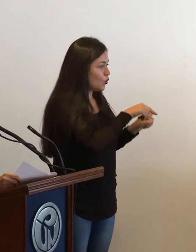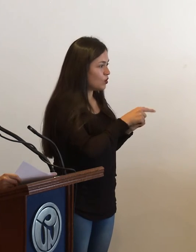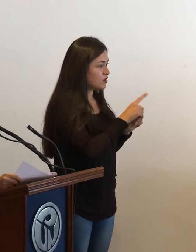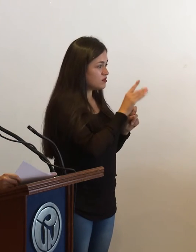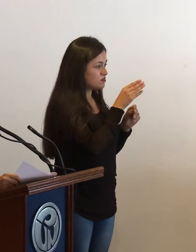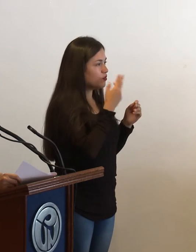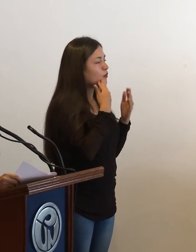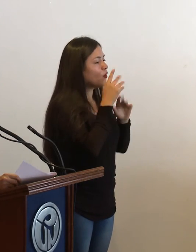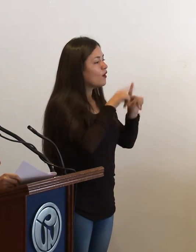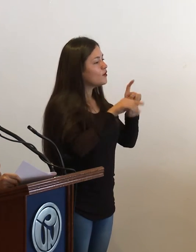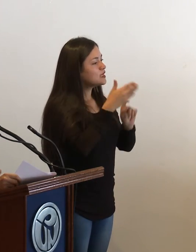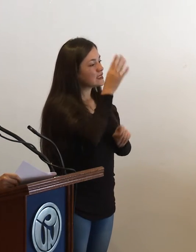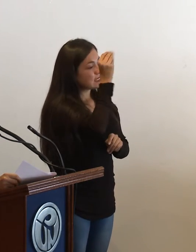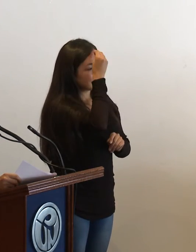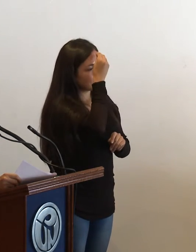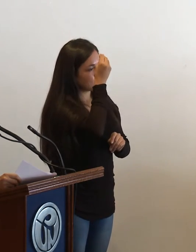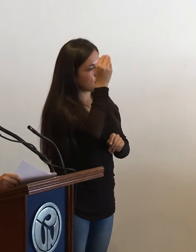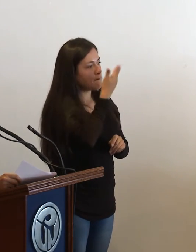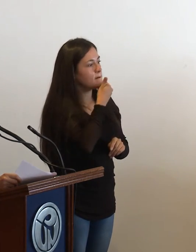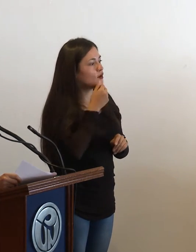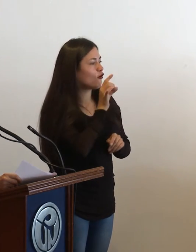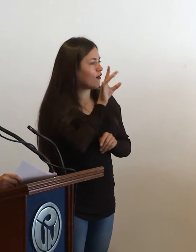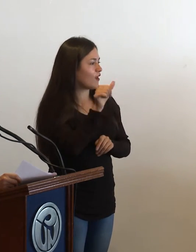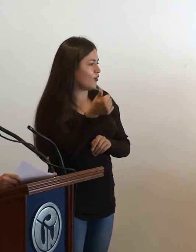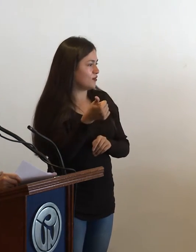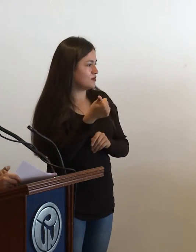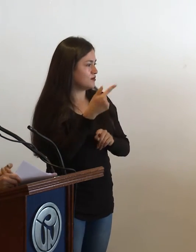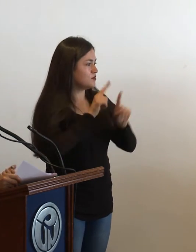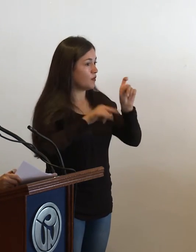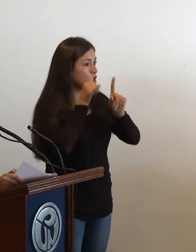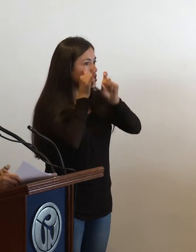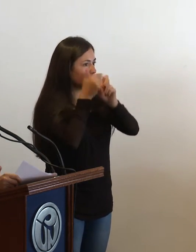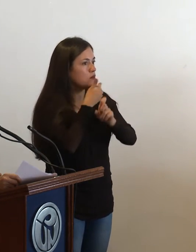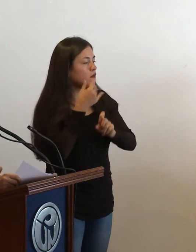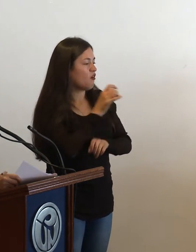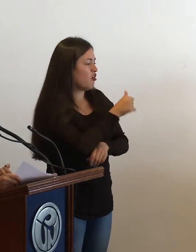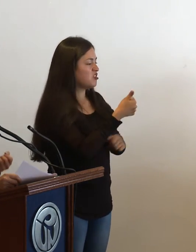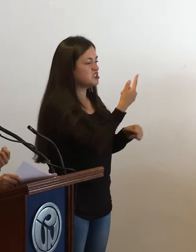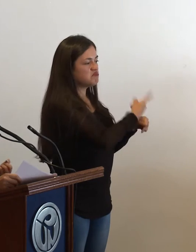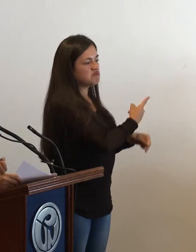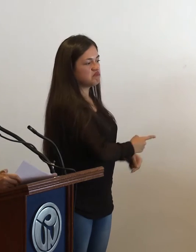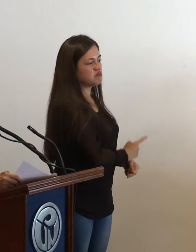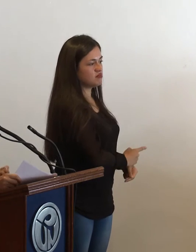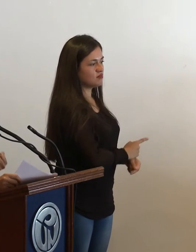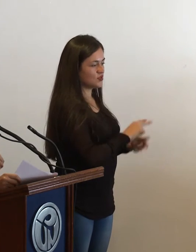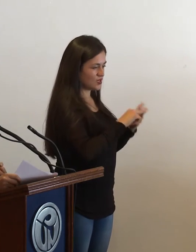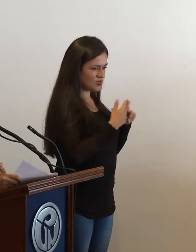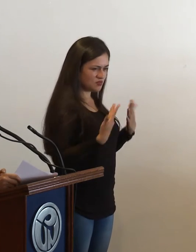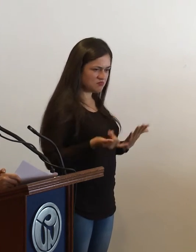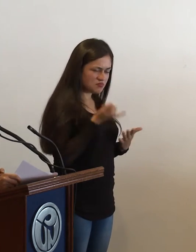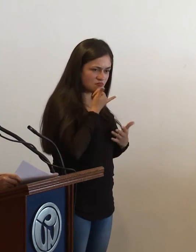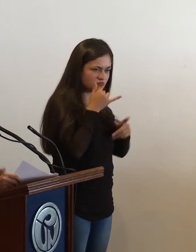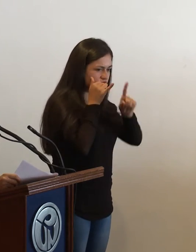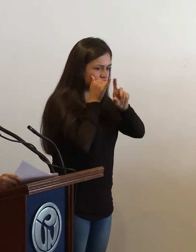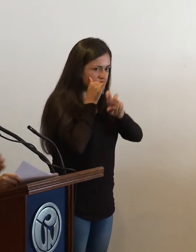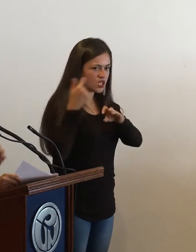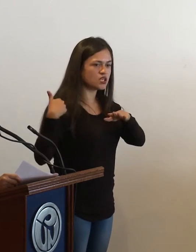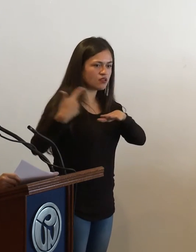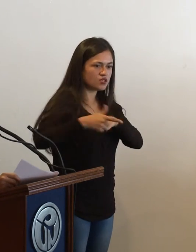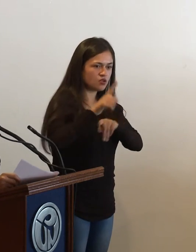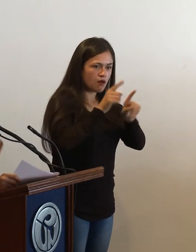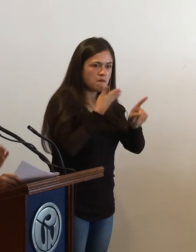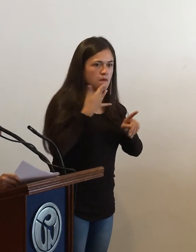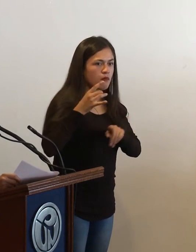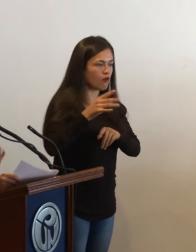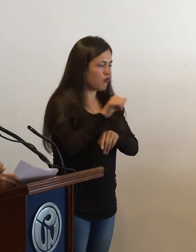saberes, ¿no es cierto?, que hoy se reconocen con independencia frente a los modelos de la ciencia convencional. Esto